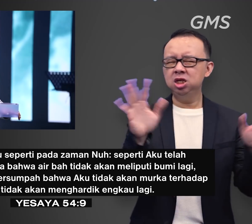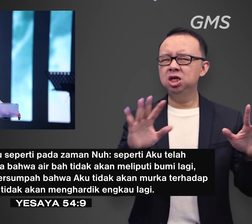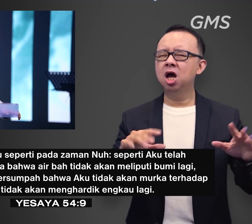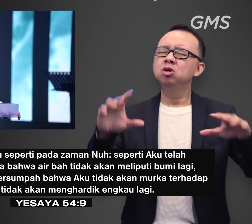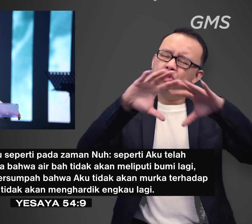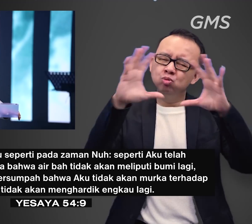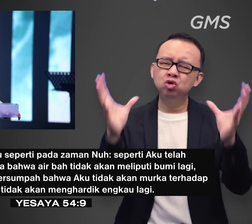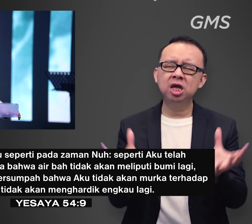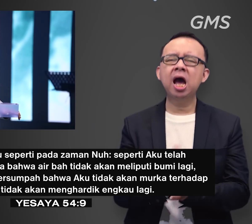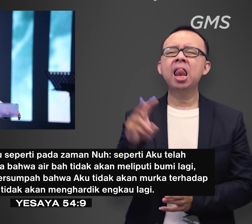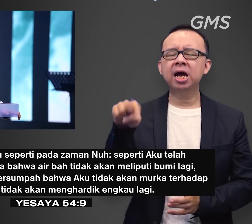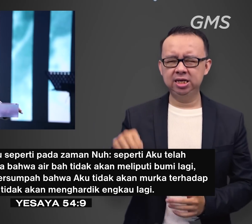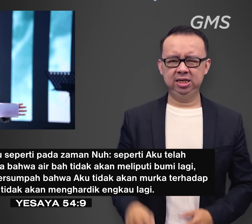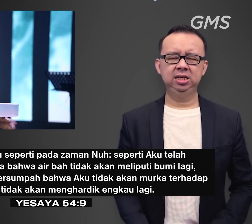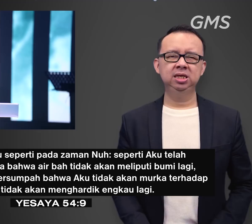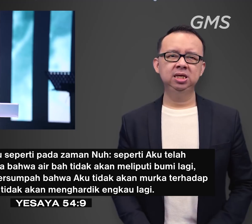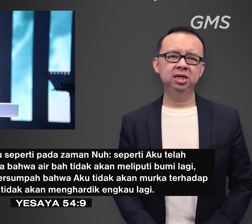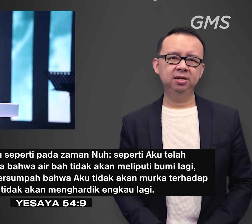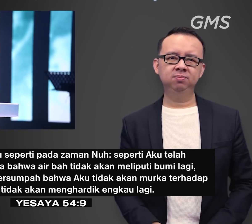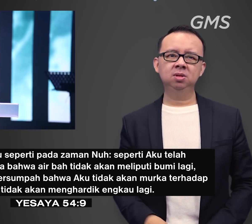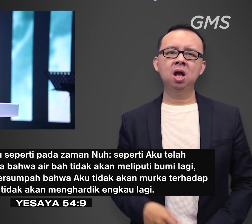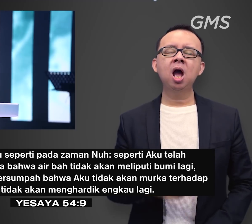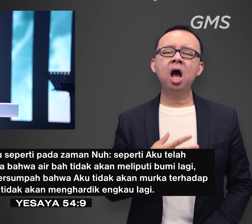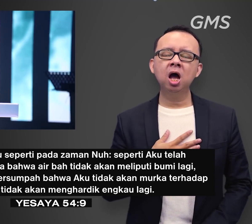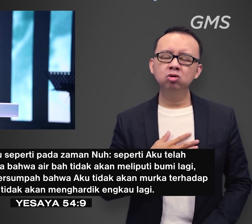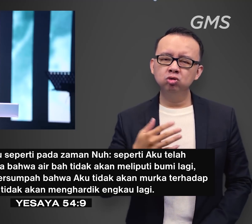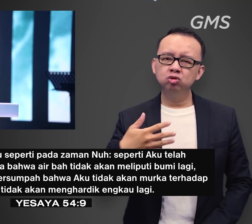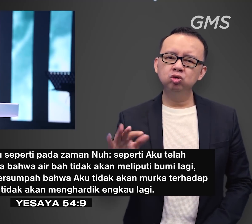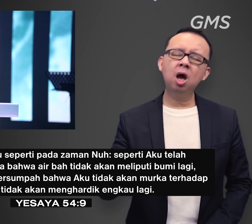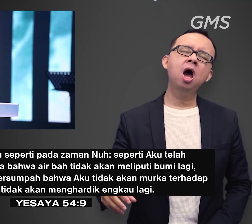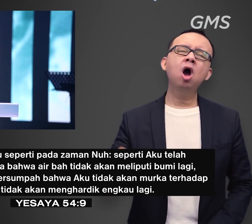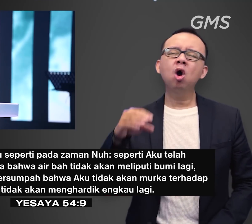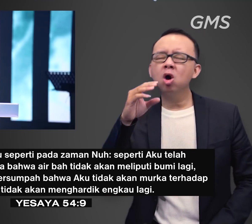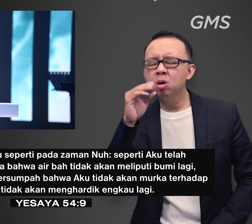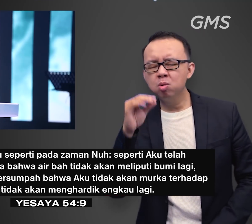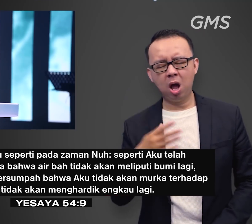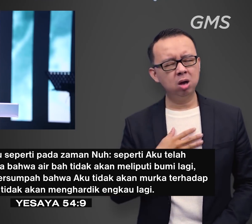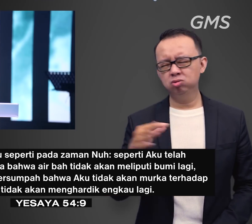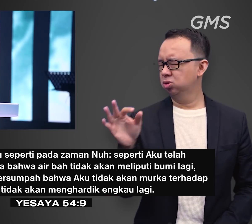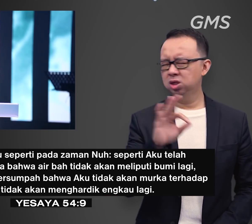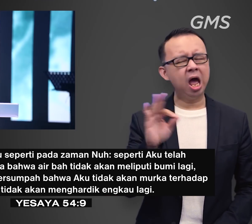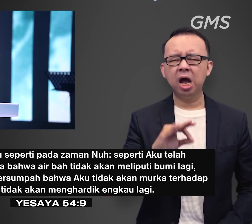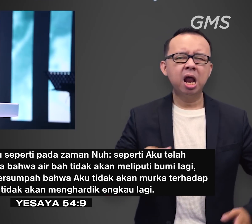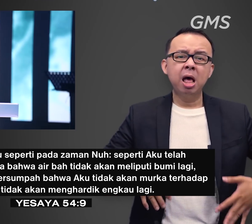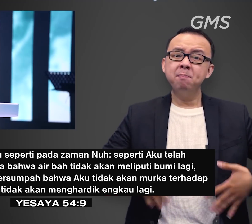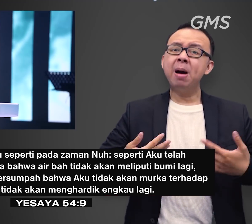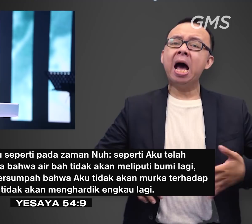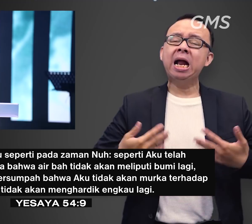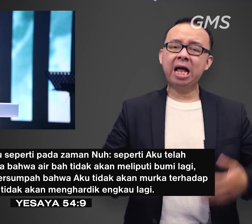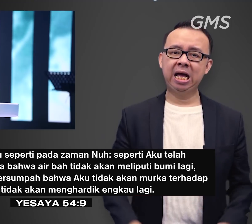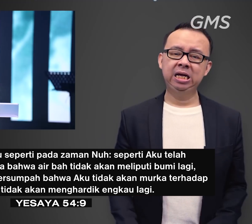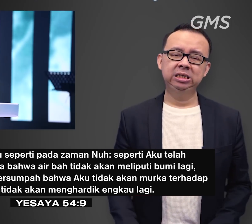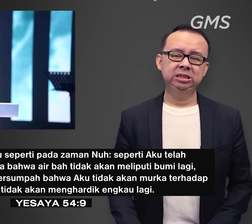lagi. Demikianlah aku telah bersumpah bahwa aku tidak akan murka terhadap engkau dan tidak